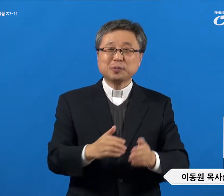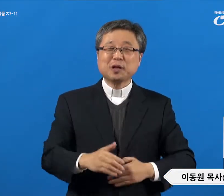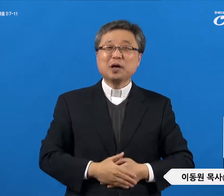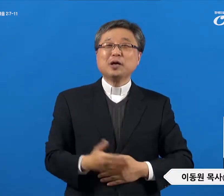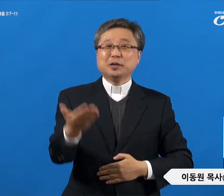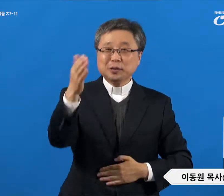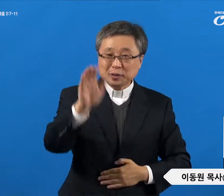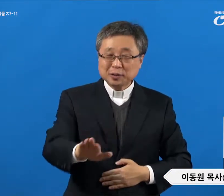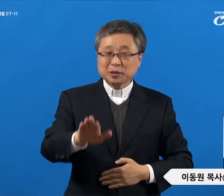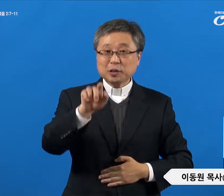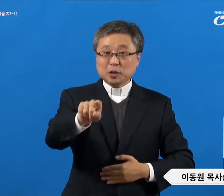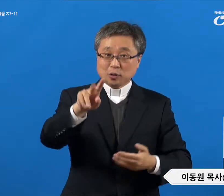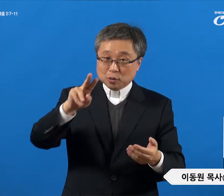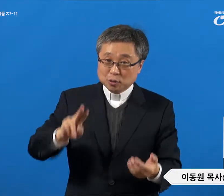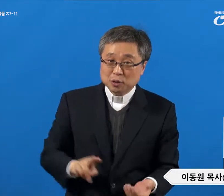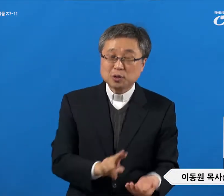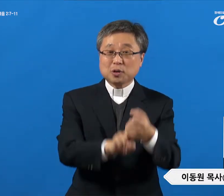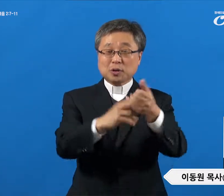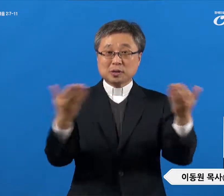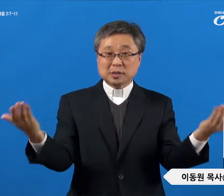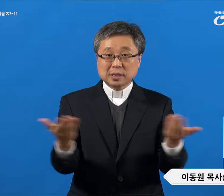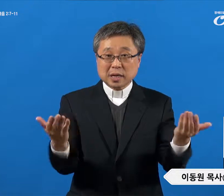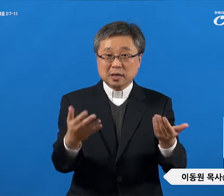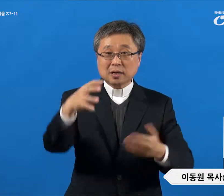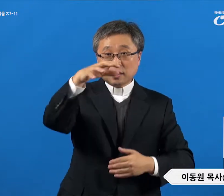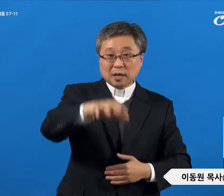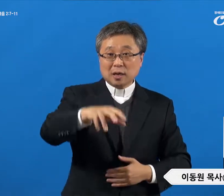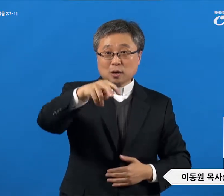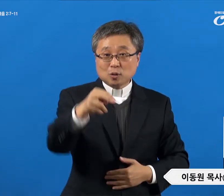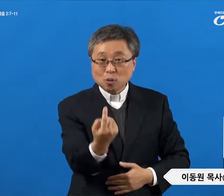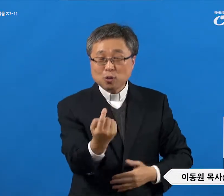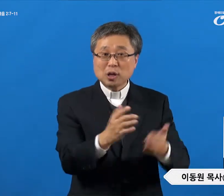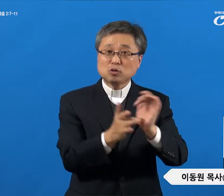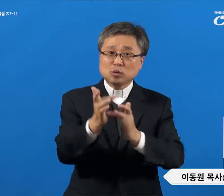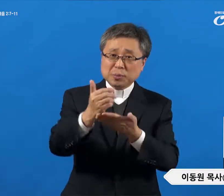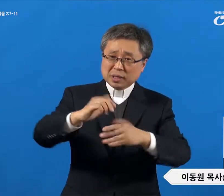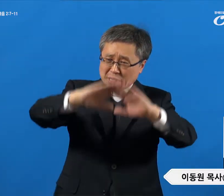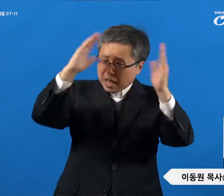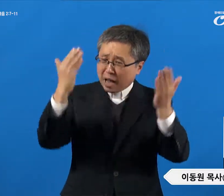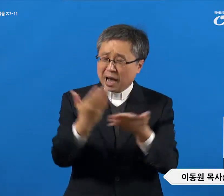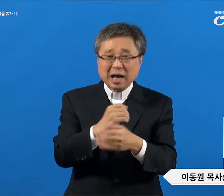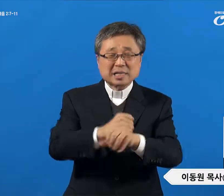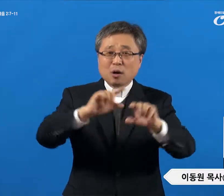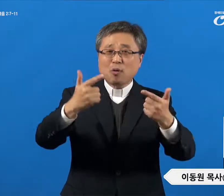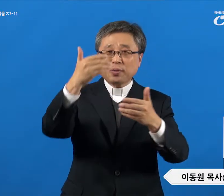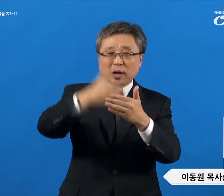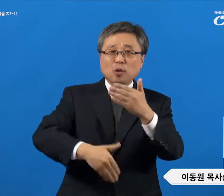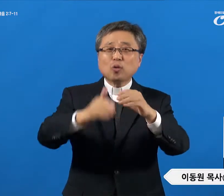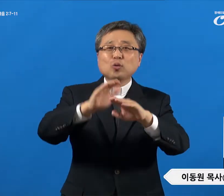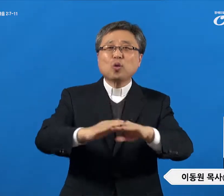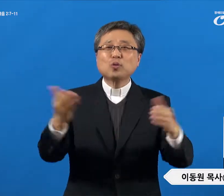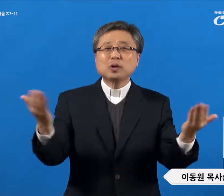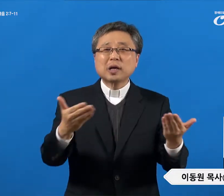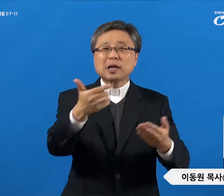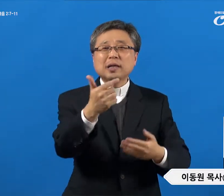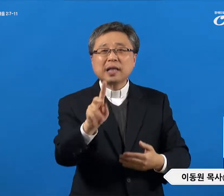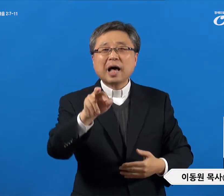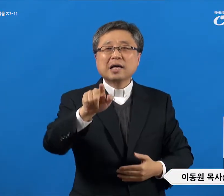그런데 이 기적의 사건의 장면에 있어서도 예수님이 다 하지 않고 남겨두신 일이 있어요. 자, 나사로야 나오라 말씀하시기